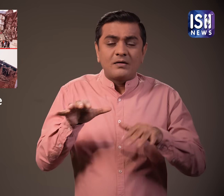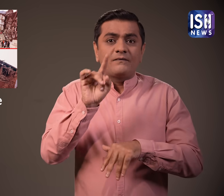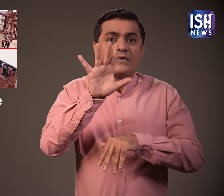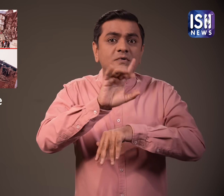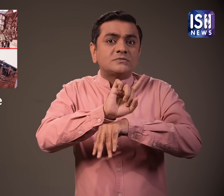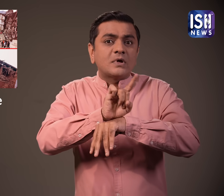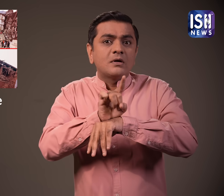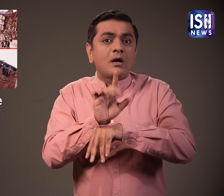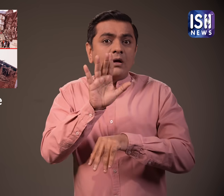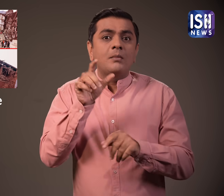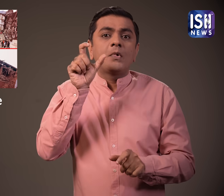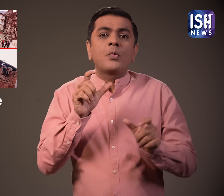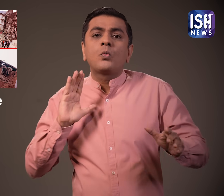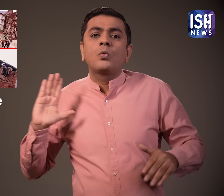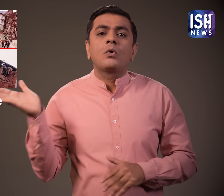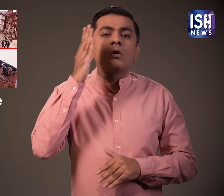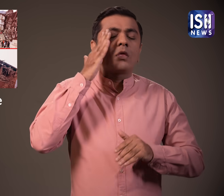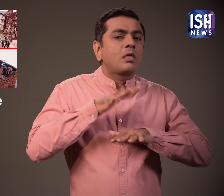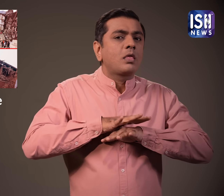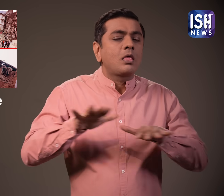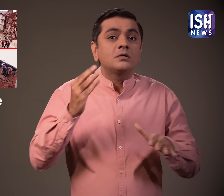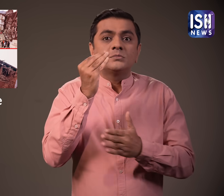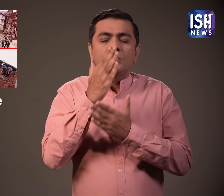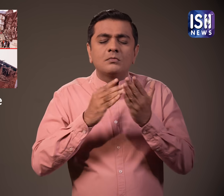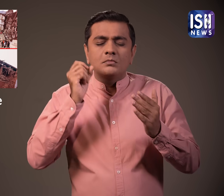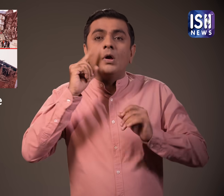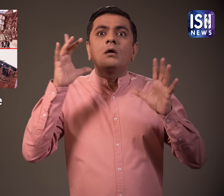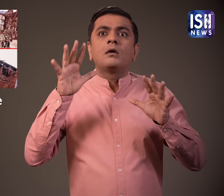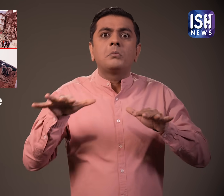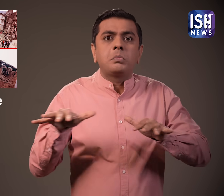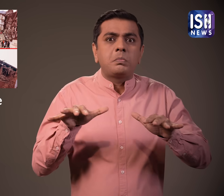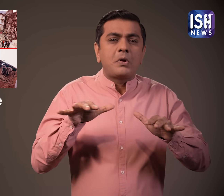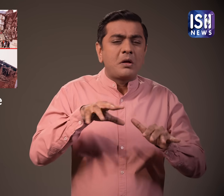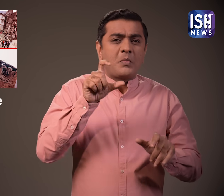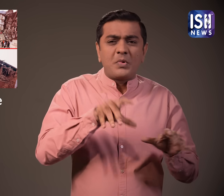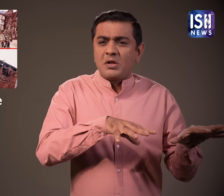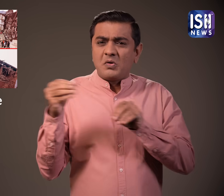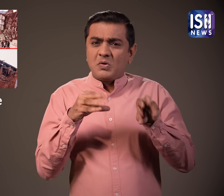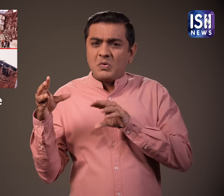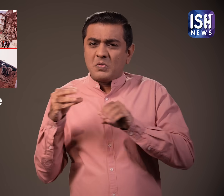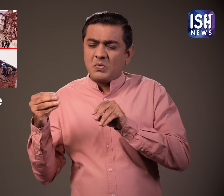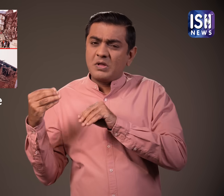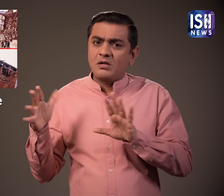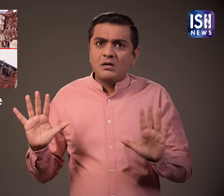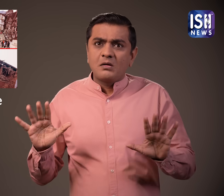वहीं भारत में 15 सेकंड से अधिक समय तक जटके मैसूज होने के बाद नागरिकों ने तुरंद अपने घर खाली कर दिये